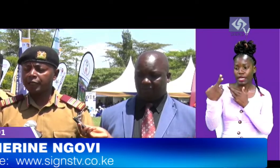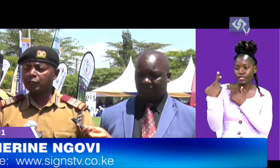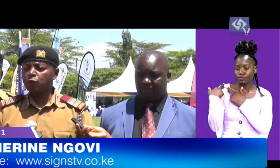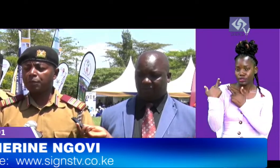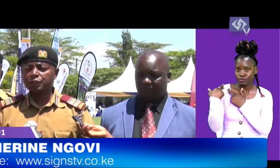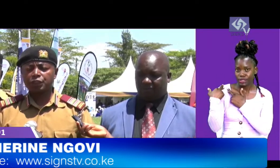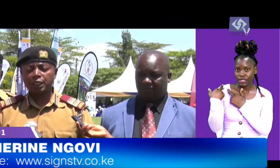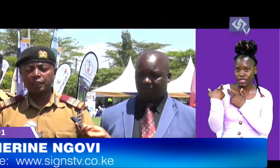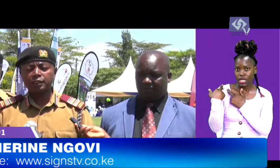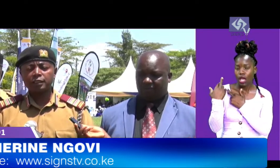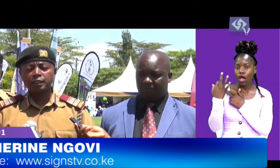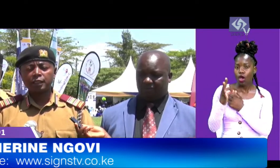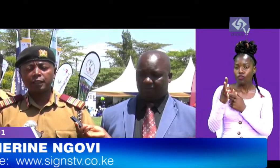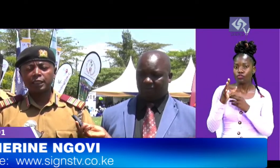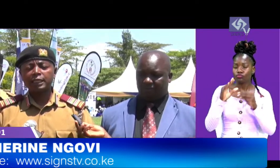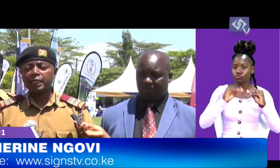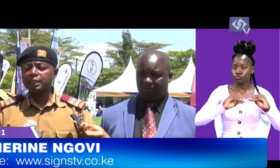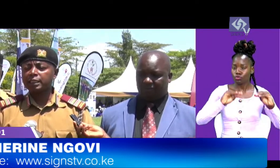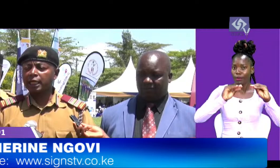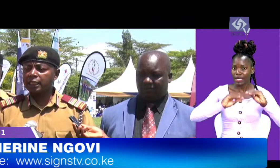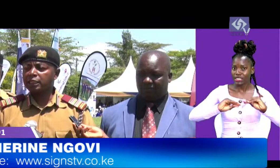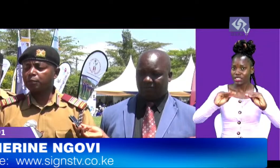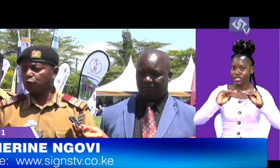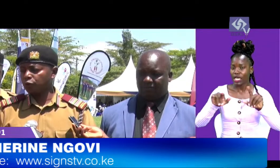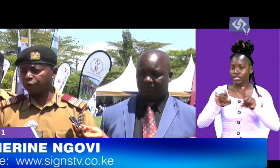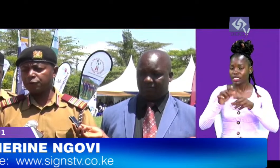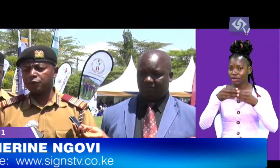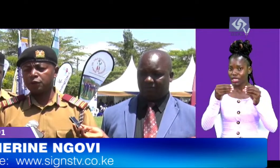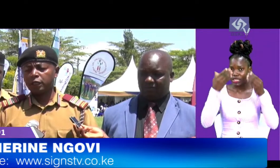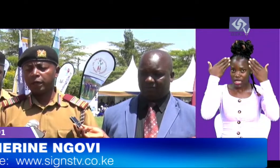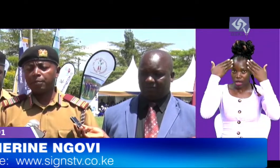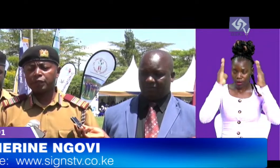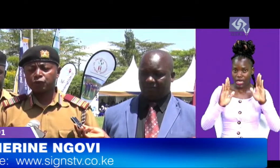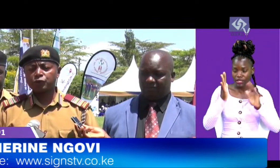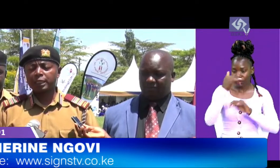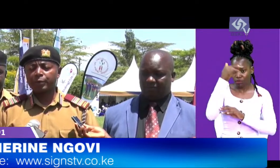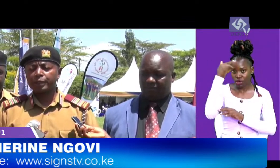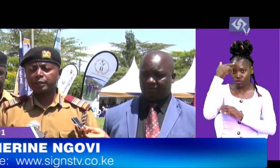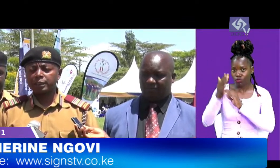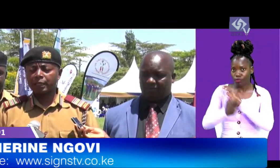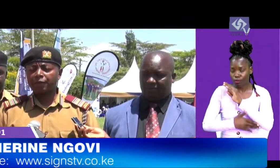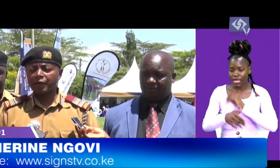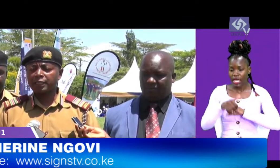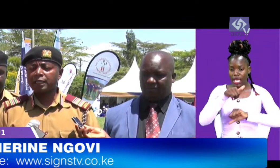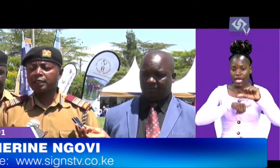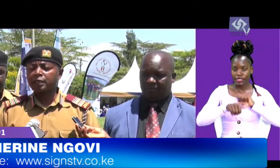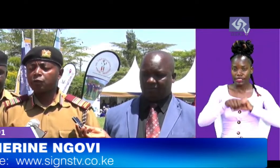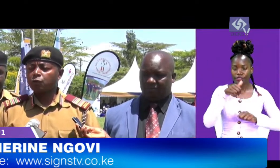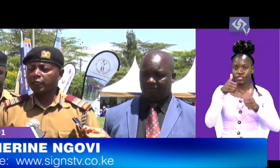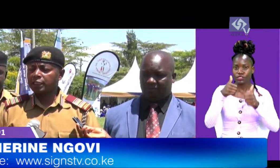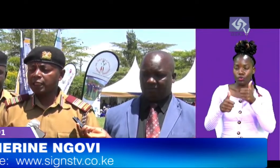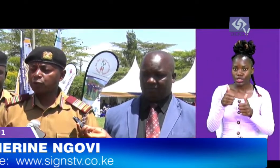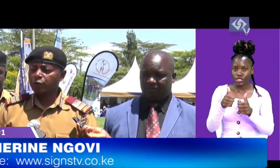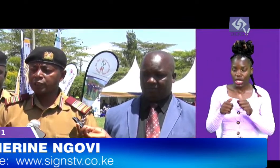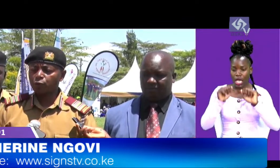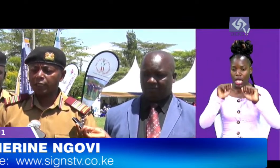kufanya uhamasishaji dhidi ya itikadi potofu ambazo zinafanya ukeketaji uweze